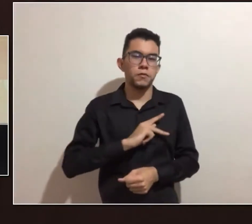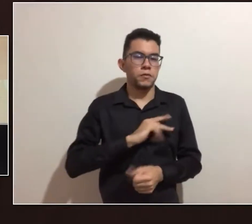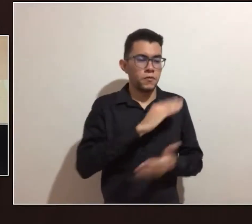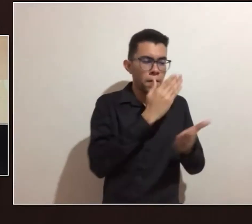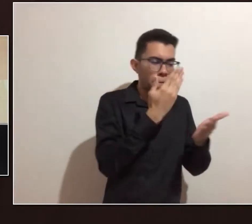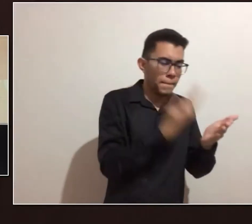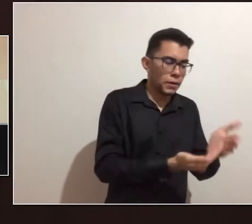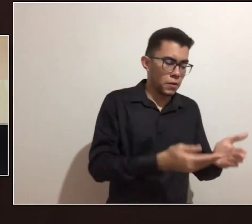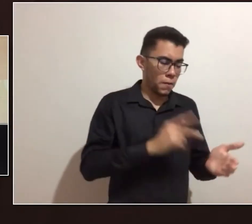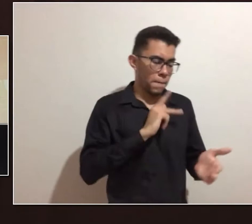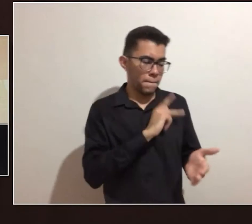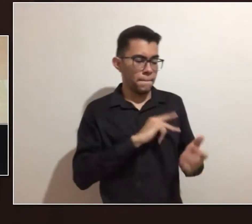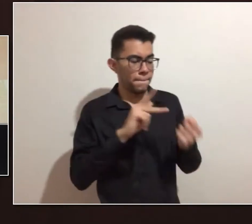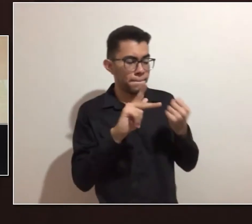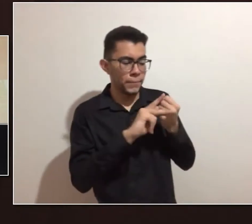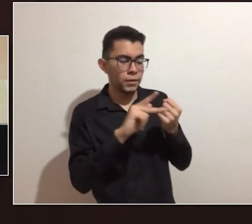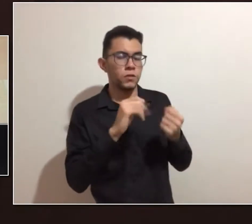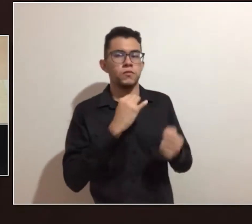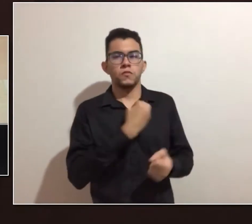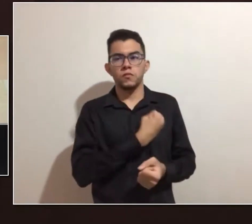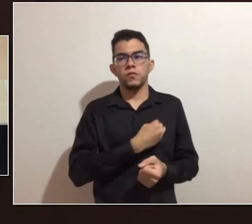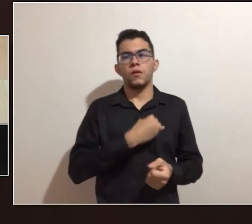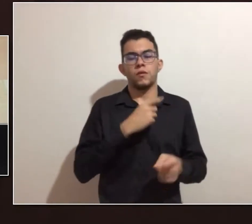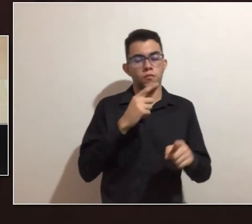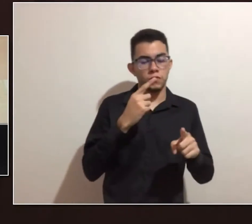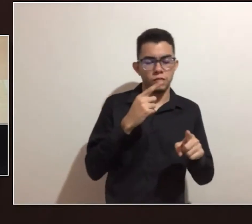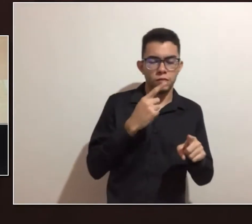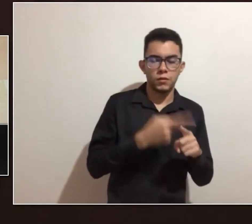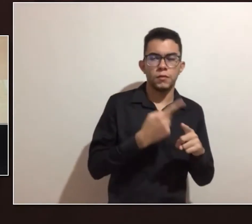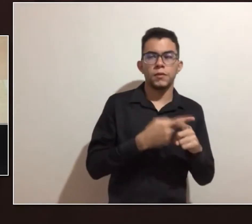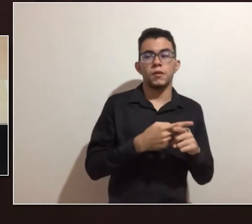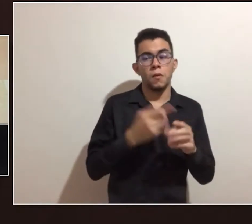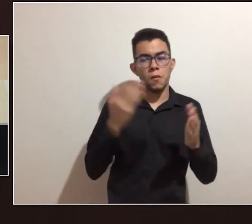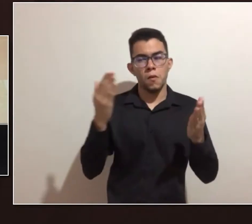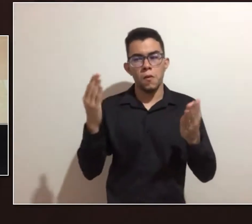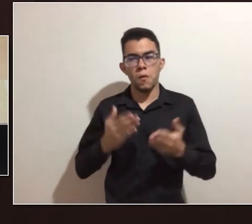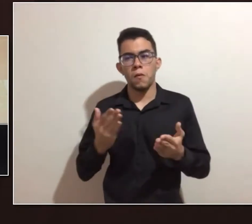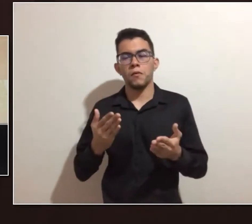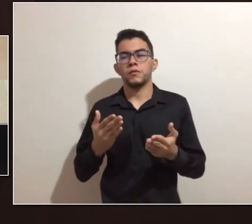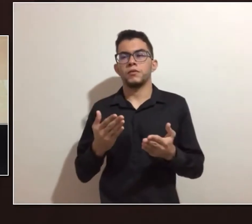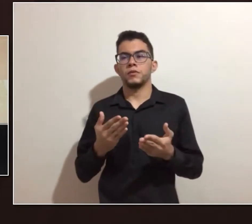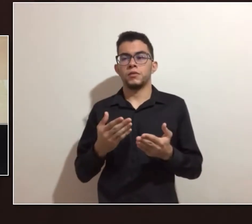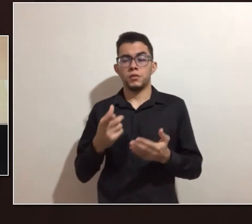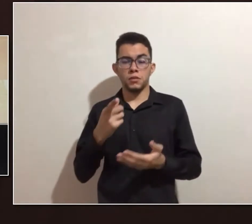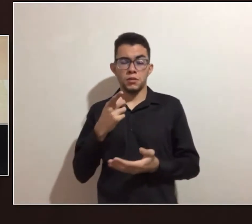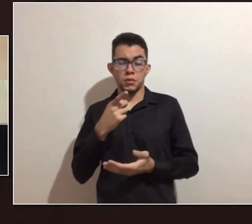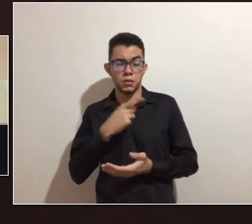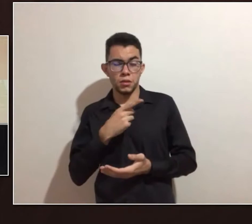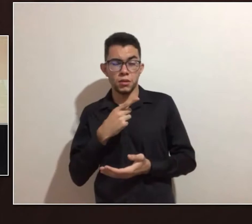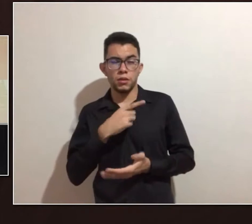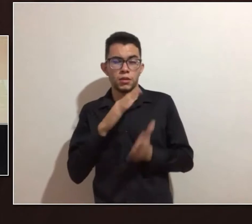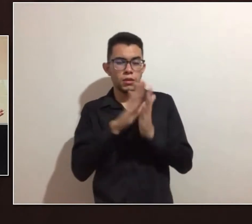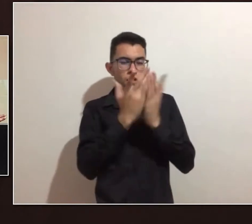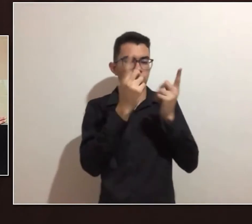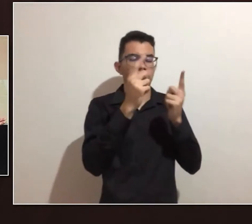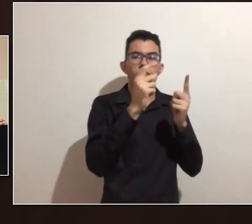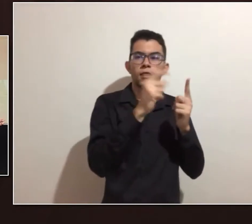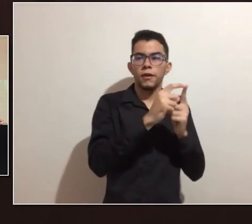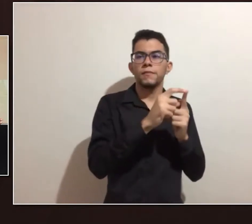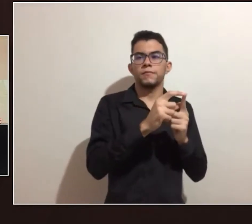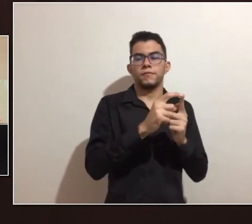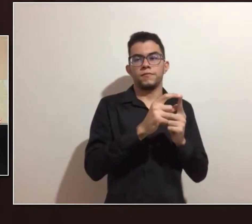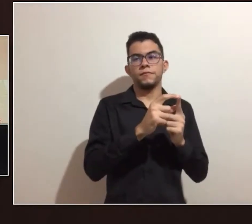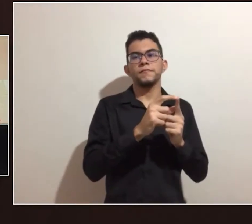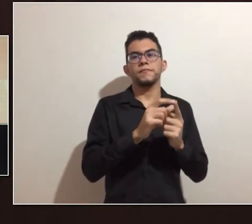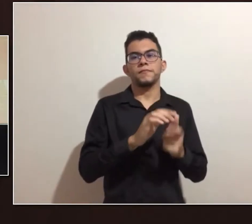a pregação reparadora que estão nos escritos de João, não é isso? E depois disso, não se ouviu mais